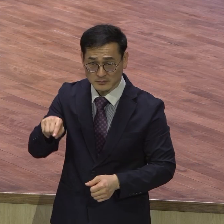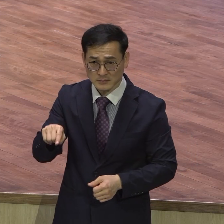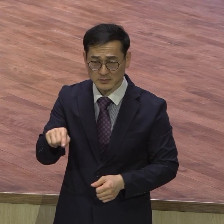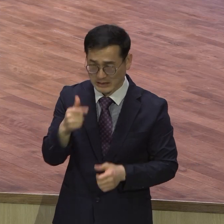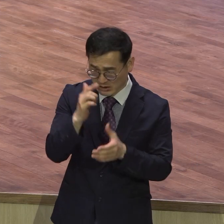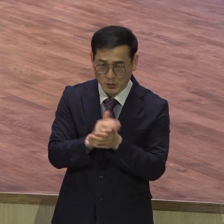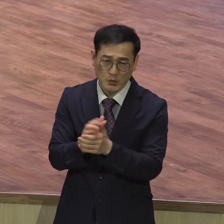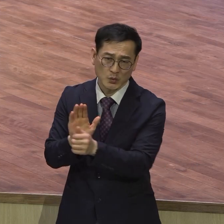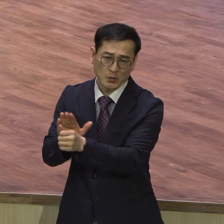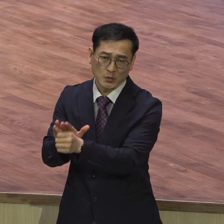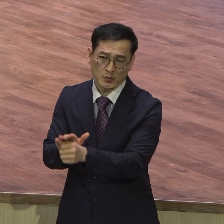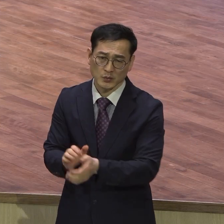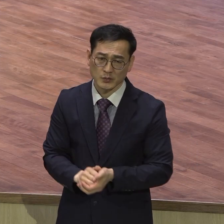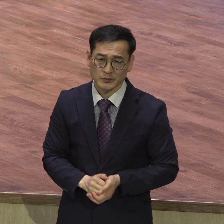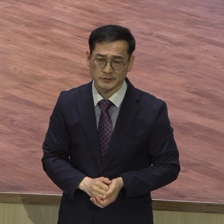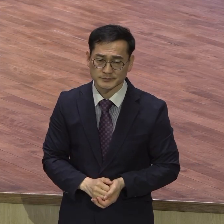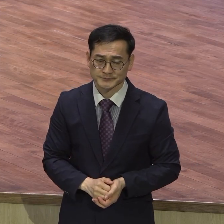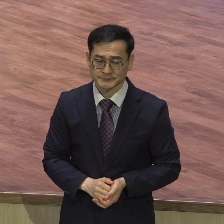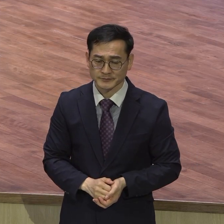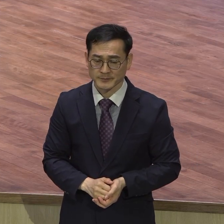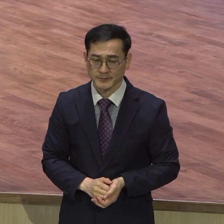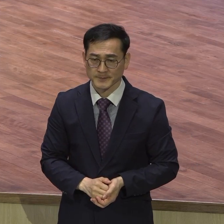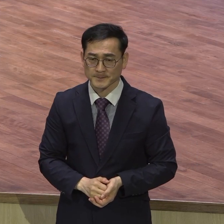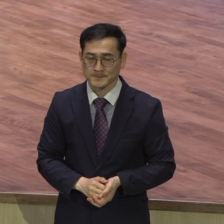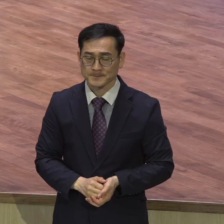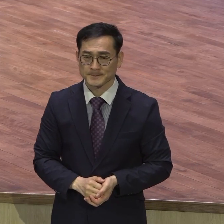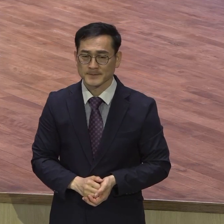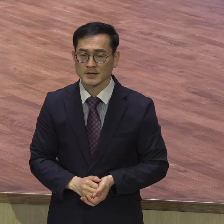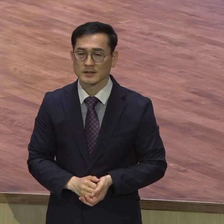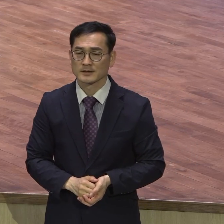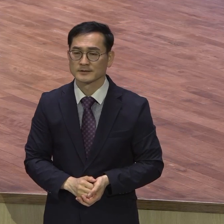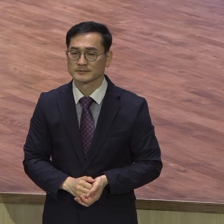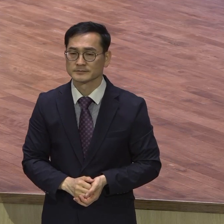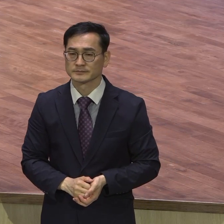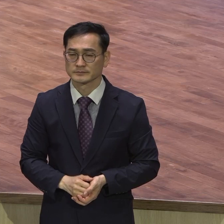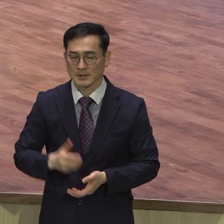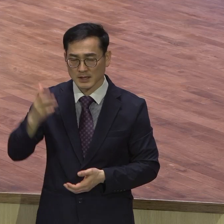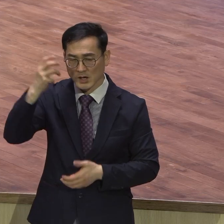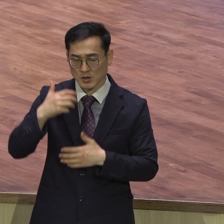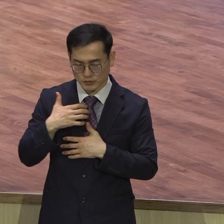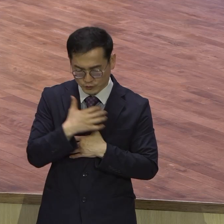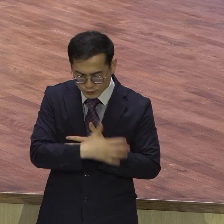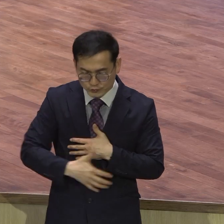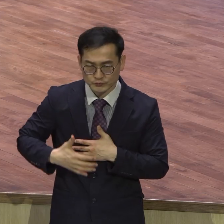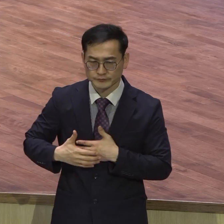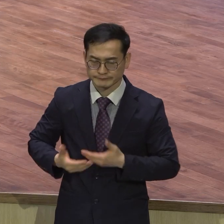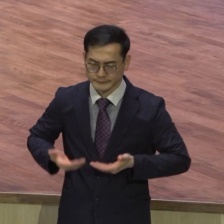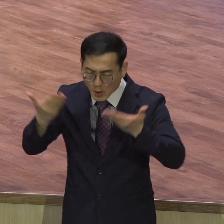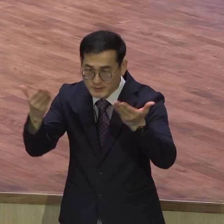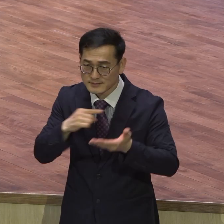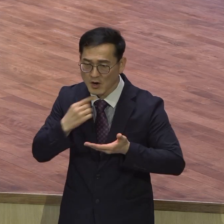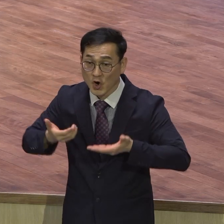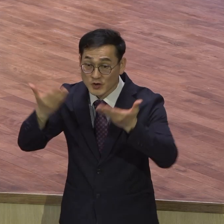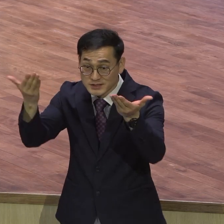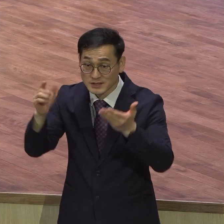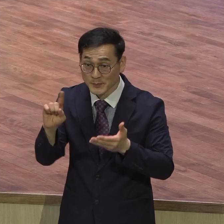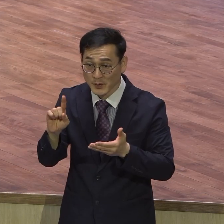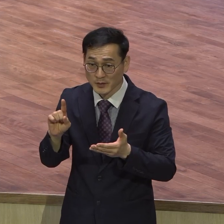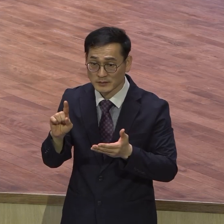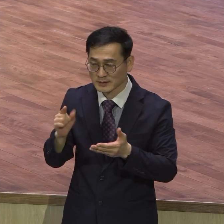돈만 냅니까? 직분 따라 기도를 하나님 기도하고 영육간에 의신하라고 그게 뭐요? 좁은 문이요?